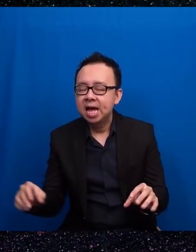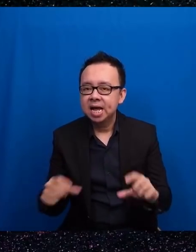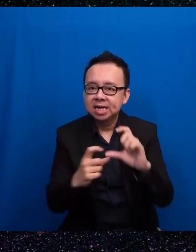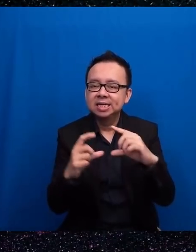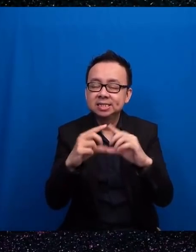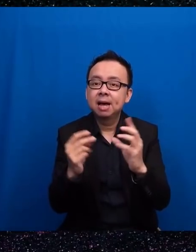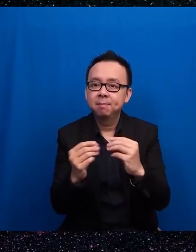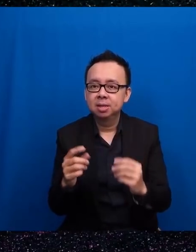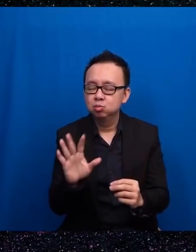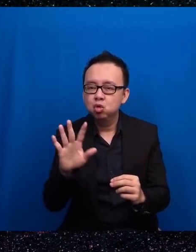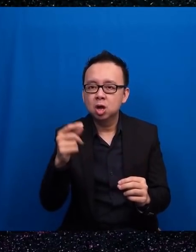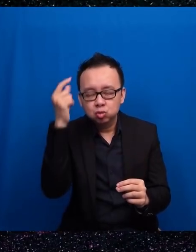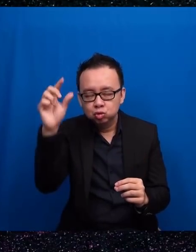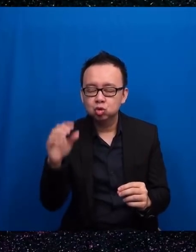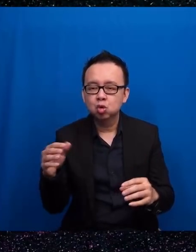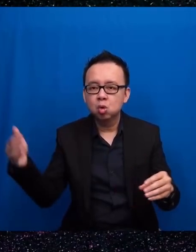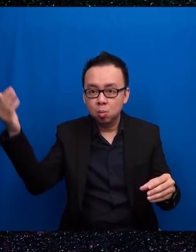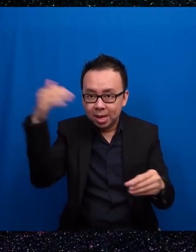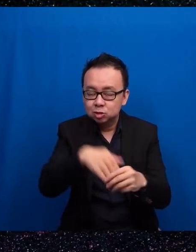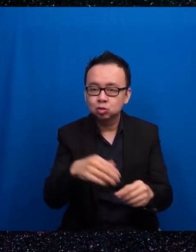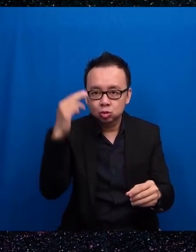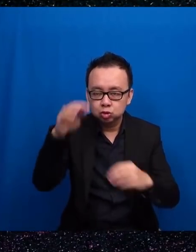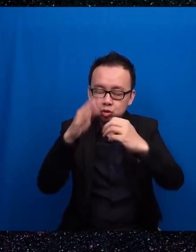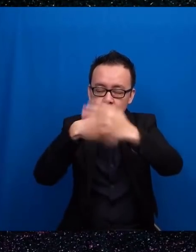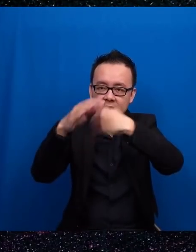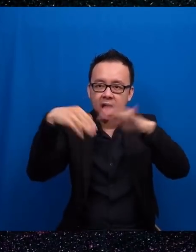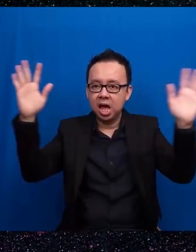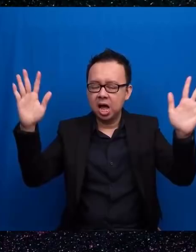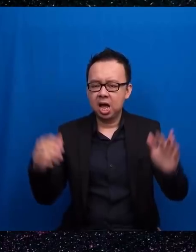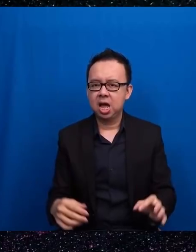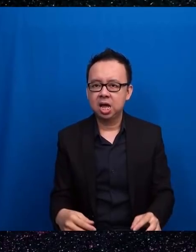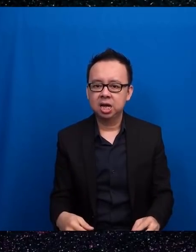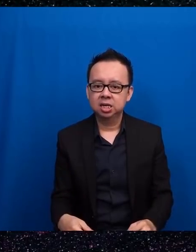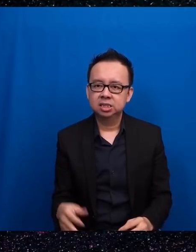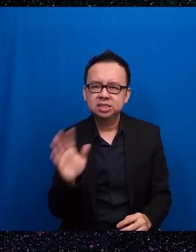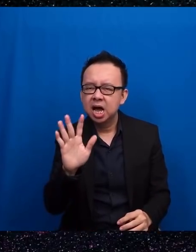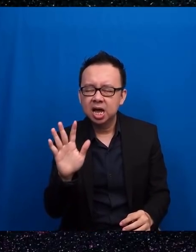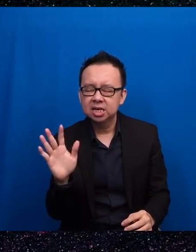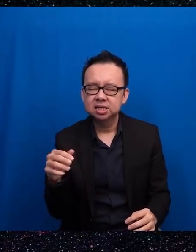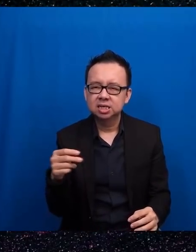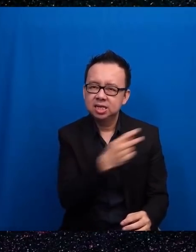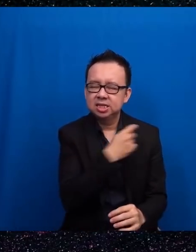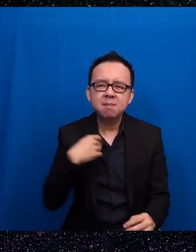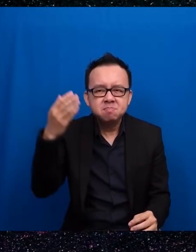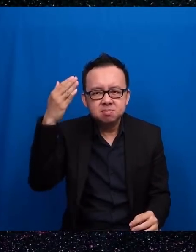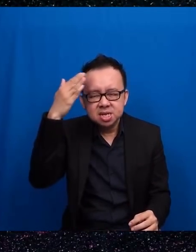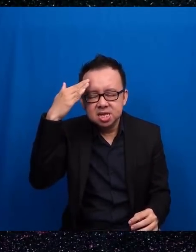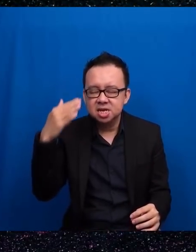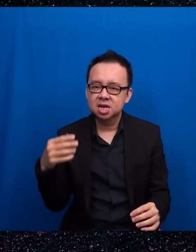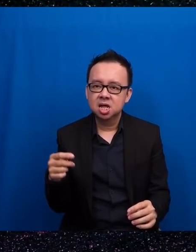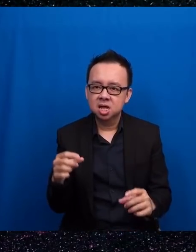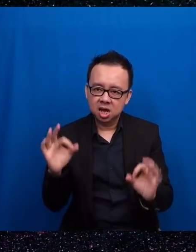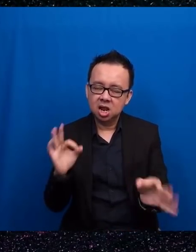yang ini salah kaprah. Salah penerapan. Kalau kita kira kalau kita memelihara hari, jikalau kita memelihara hari tertentu, kita